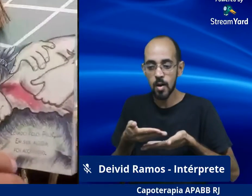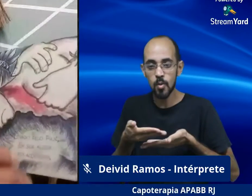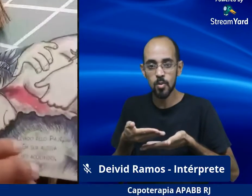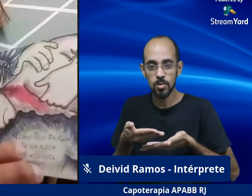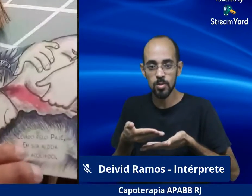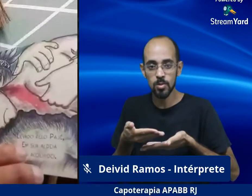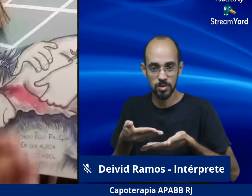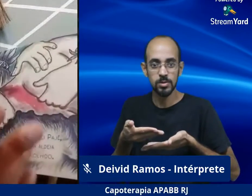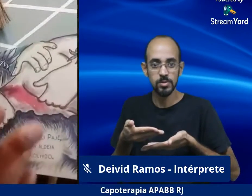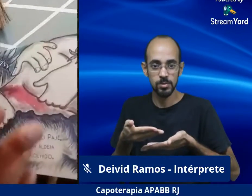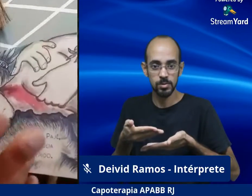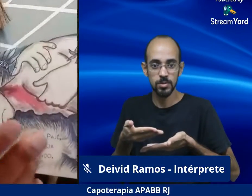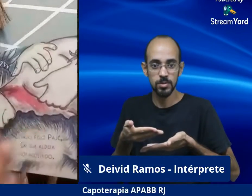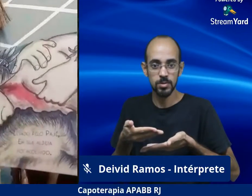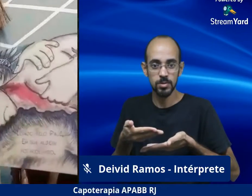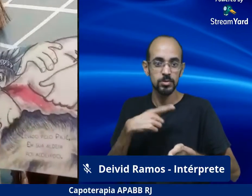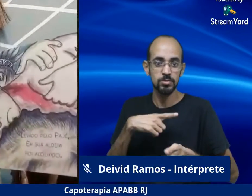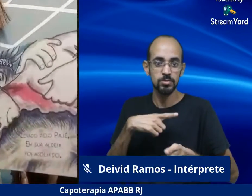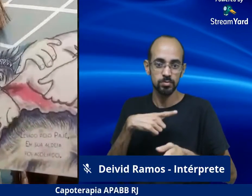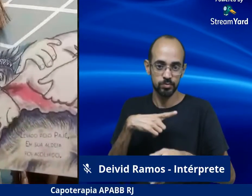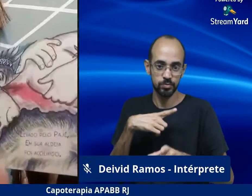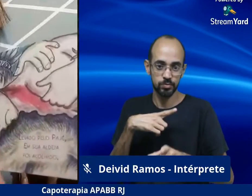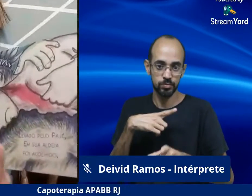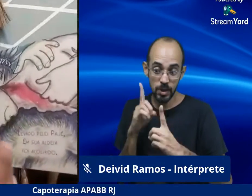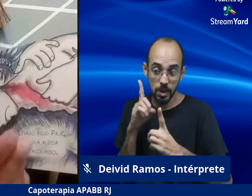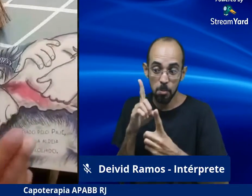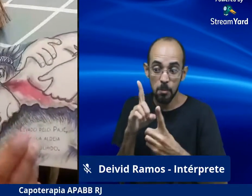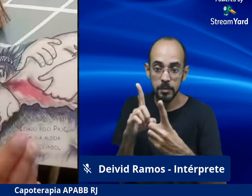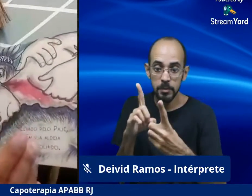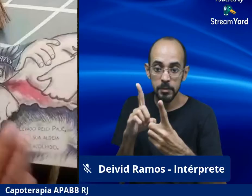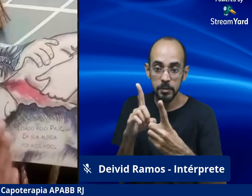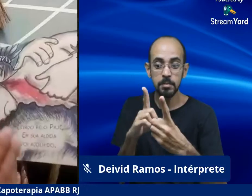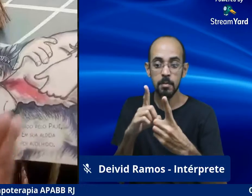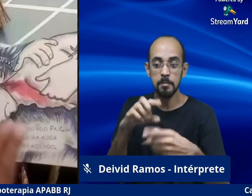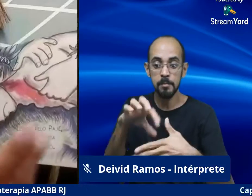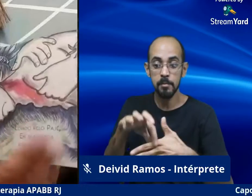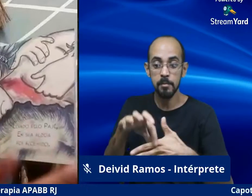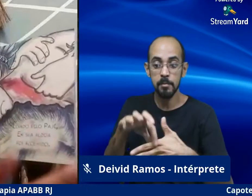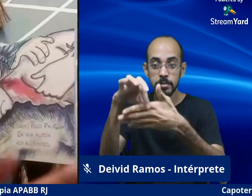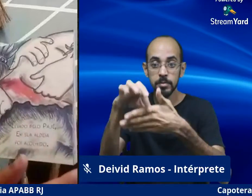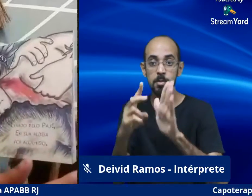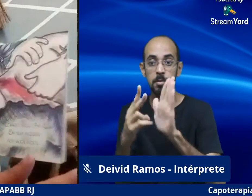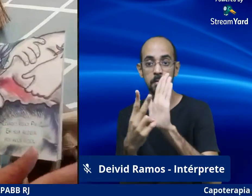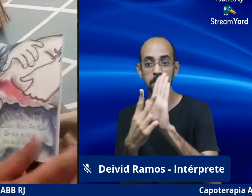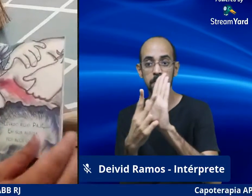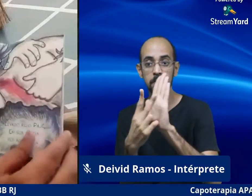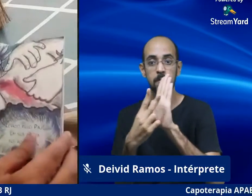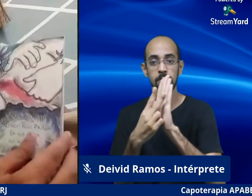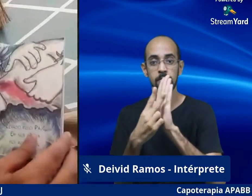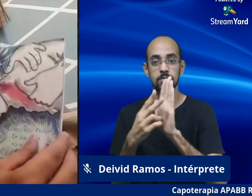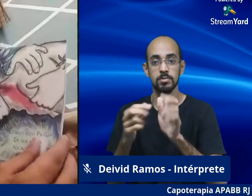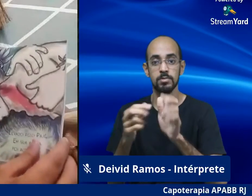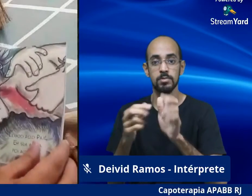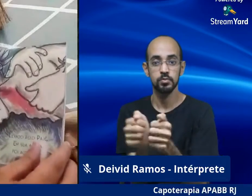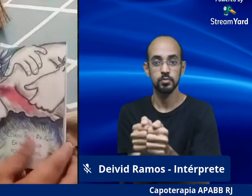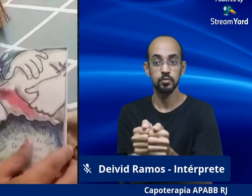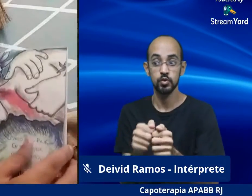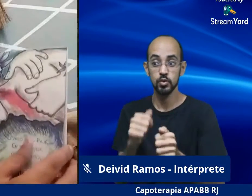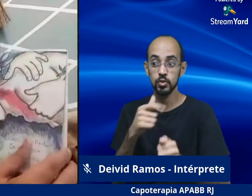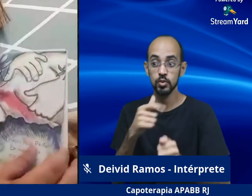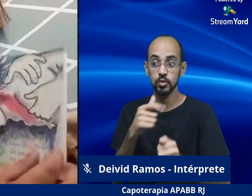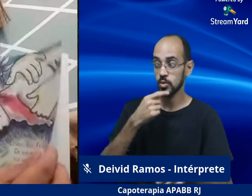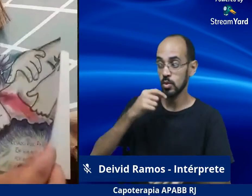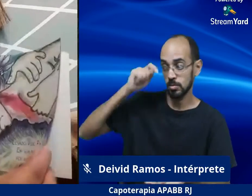uma aproximação, né, do pajé, do índio, olhando esse negro que está gravemente ferido.